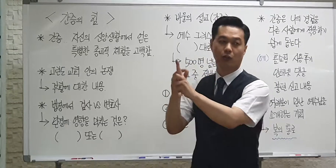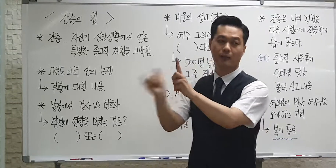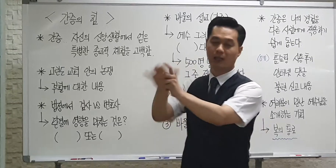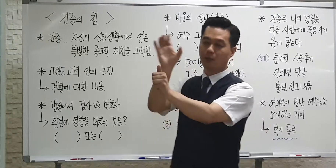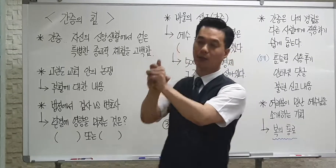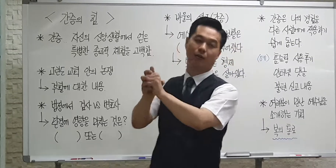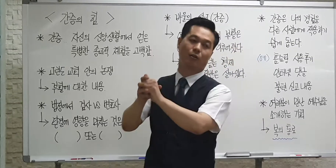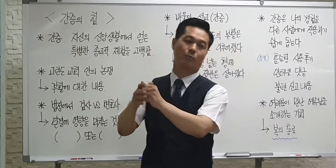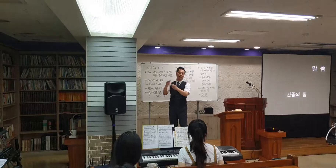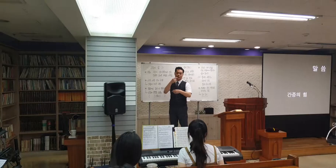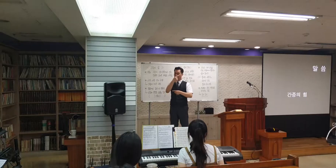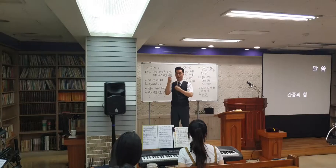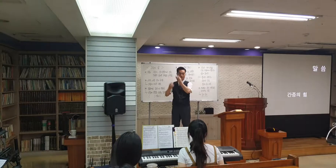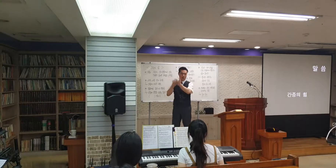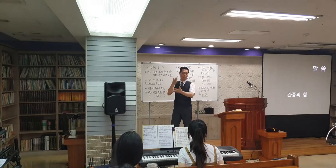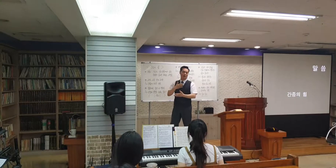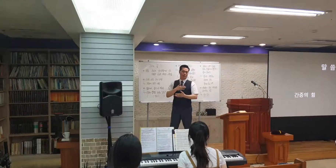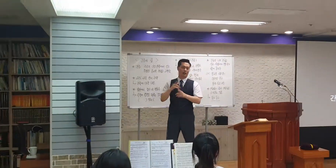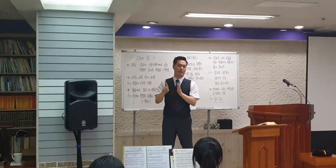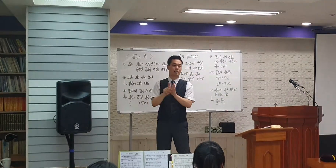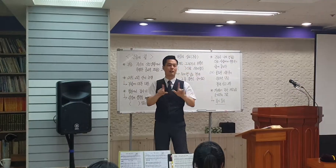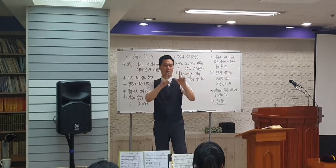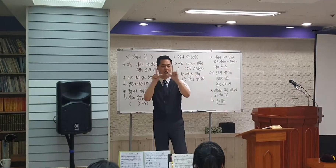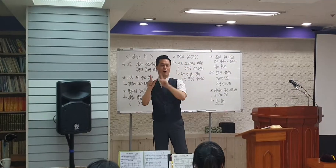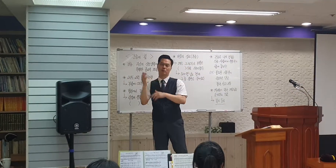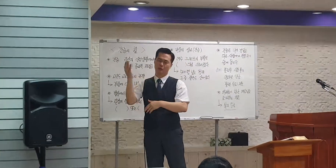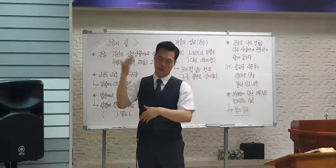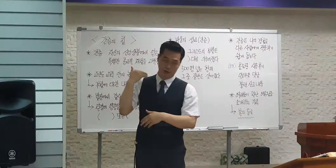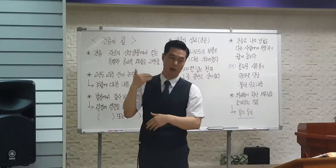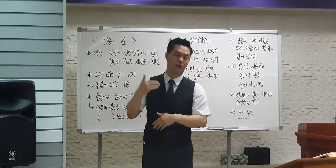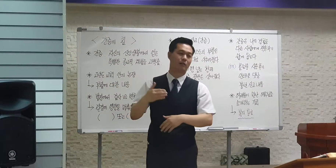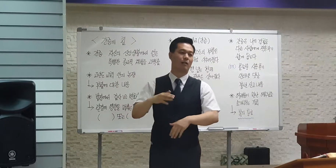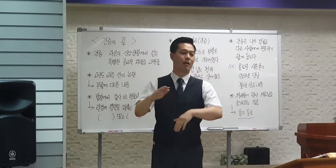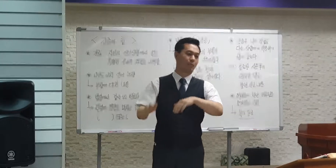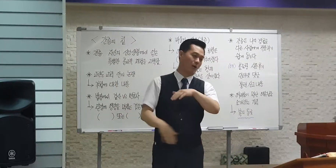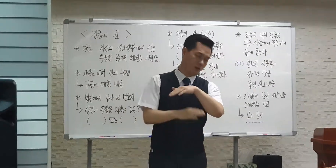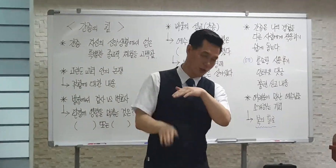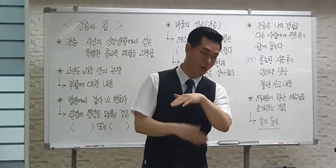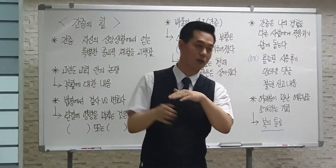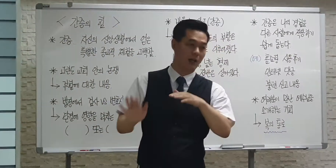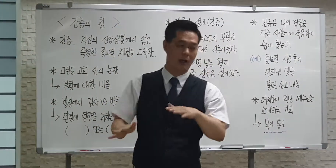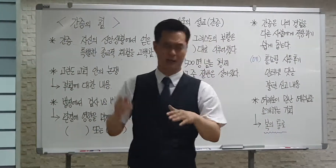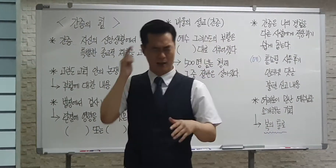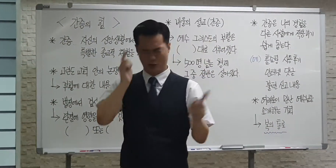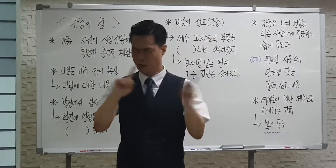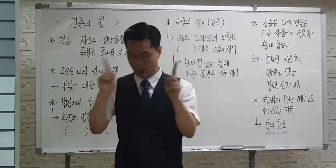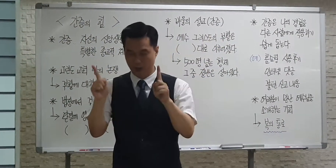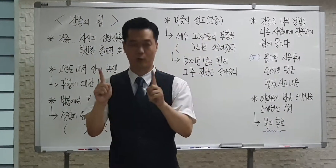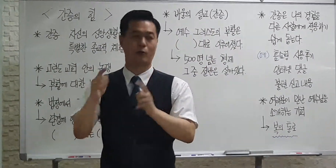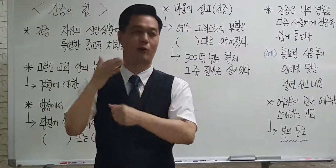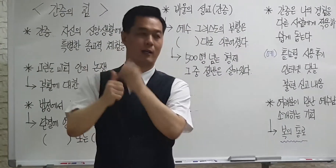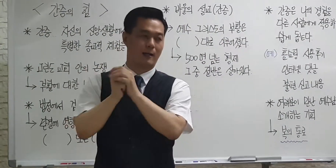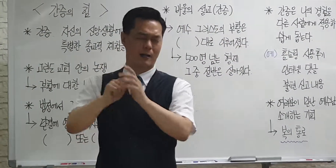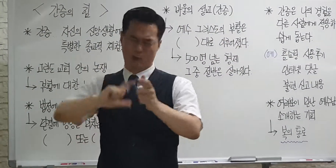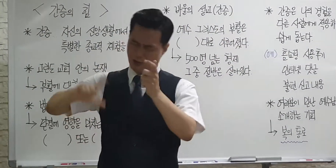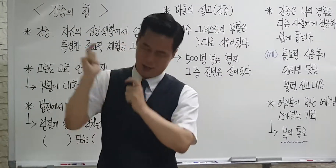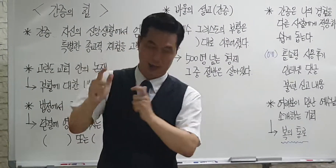한 사람한테 맡겨서 막 간증을 했어요. 제가 신앙생활 하면서 예전에는 엉터리였는데 이제 정신 차리고 하나님 더 강하게